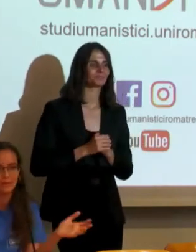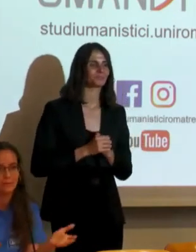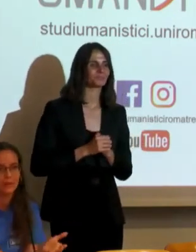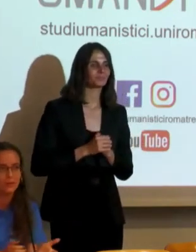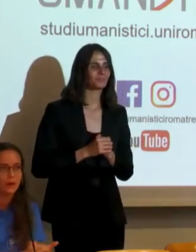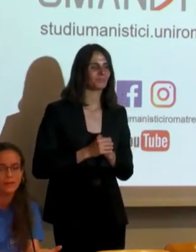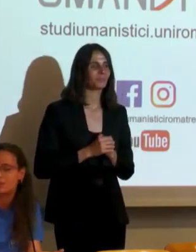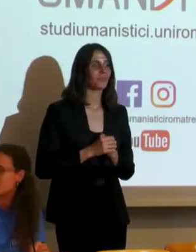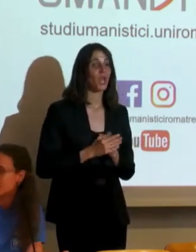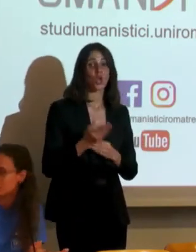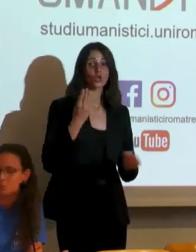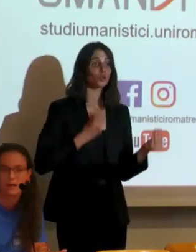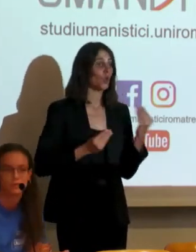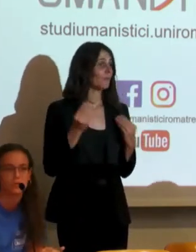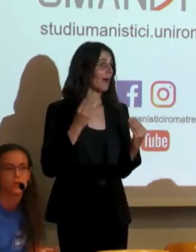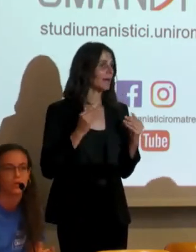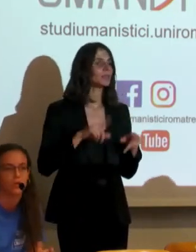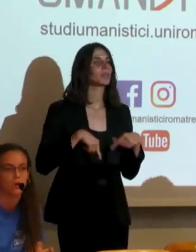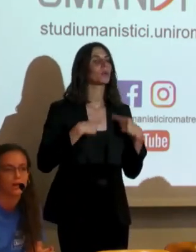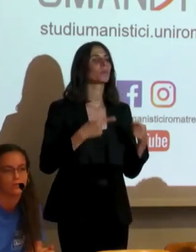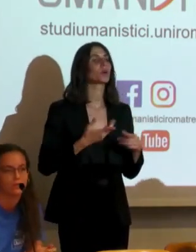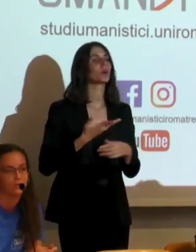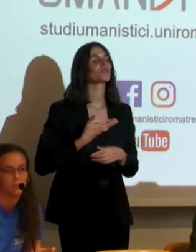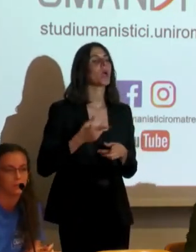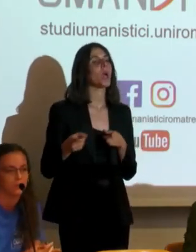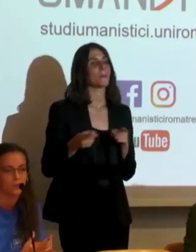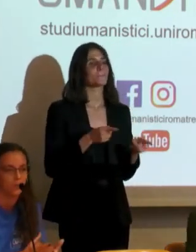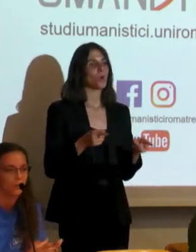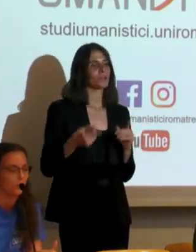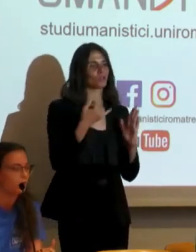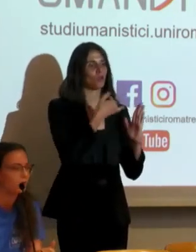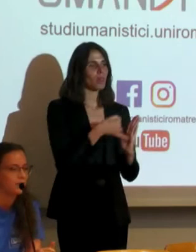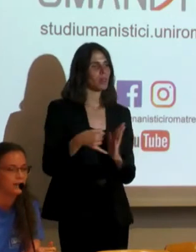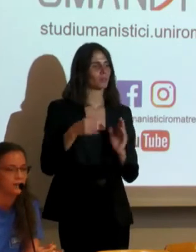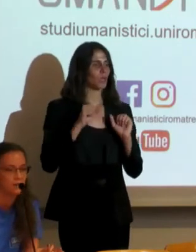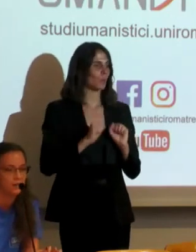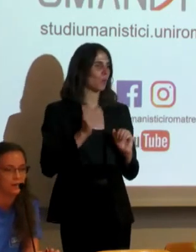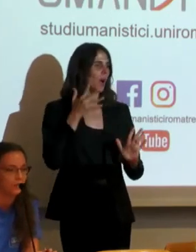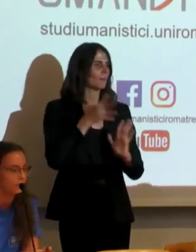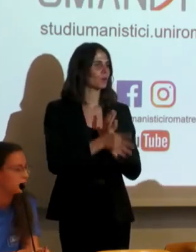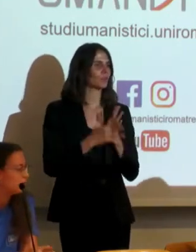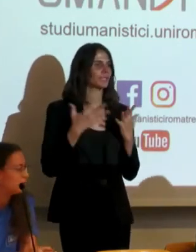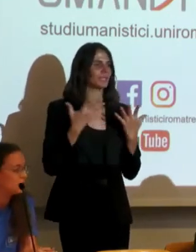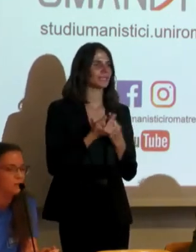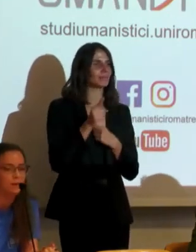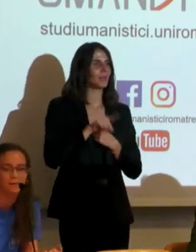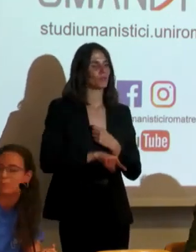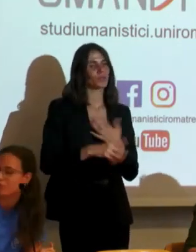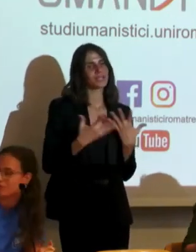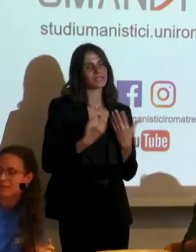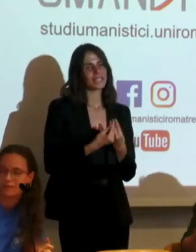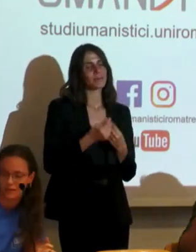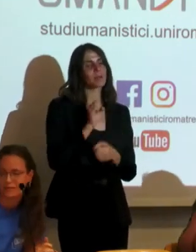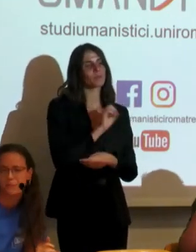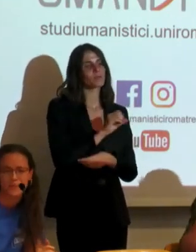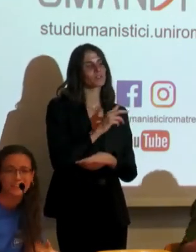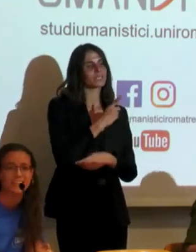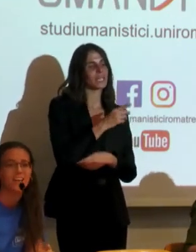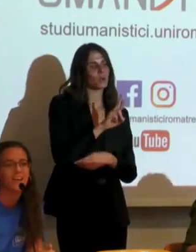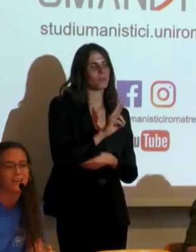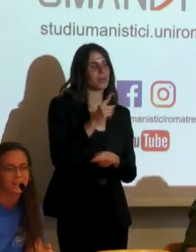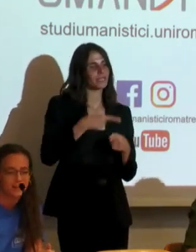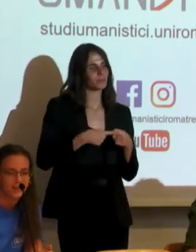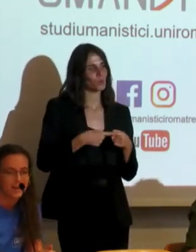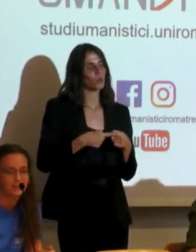chiaramente per le domande ci sarà uno spazio alla fine, per cui potremo approfondire anche con la professoressa De Roberto e la professoressa